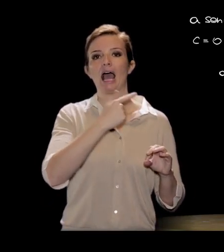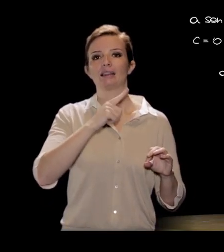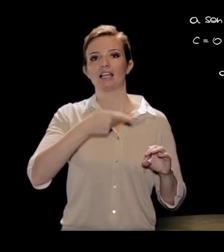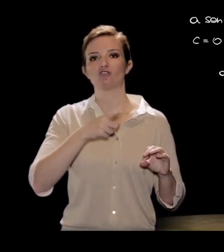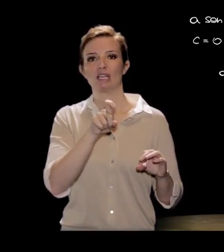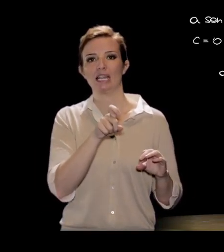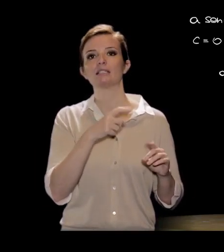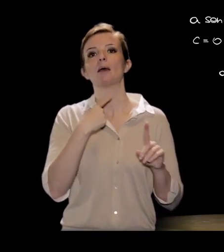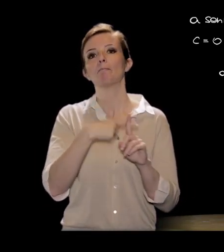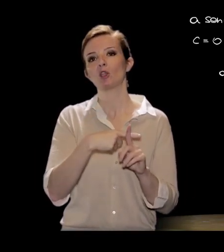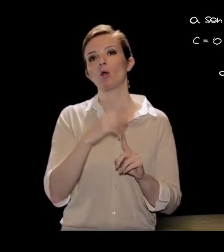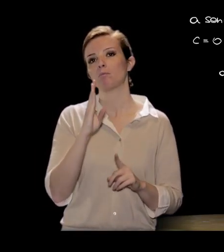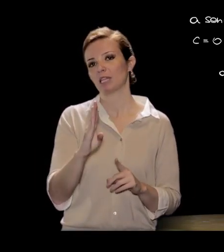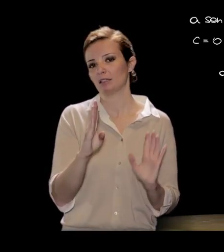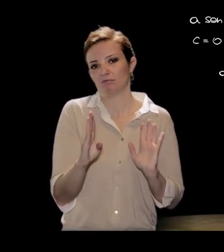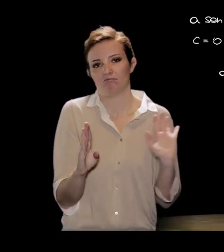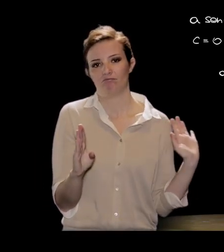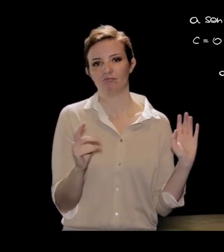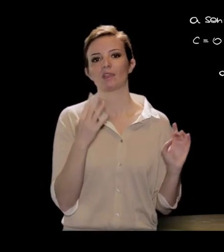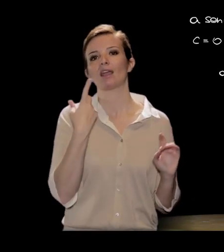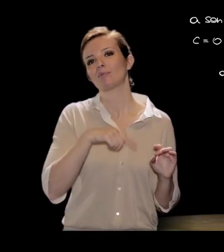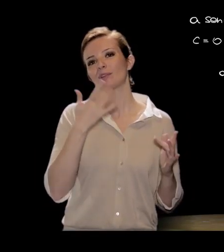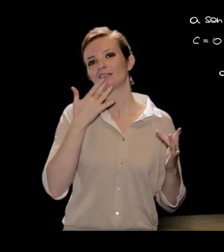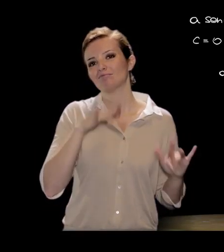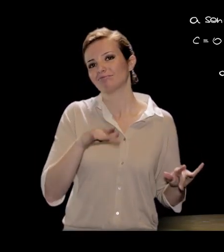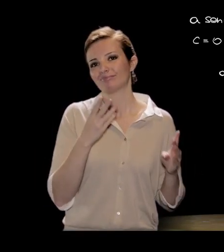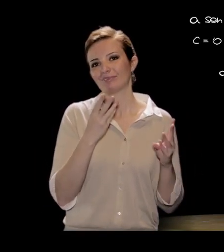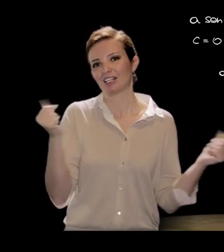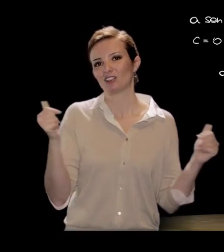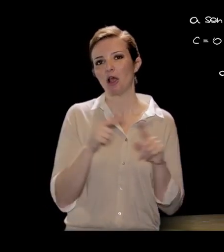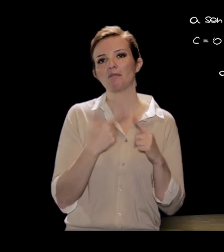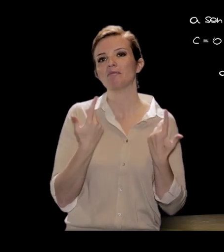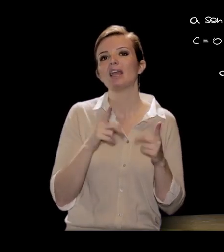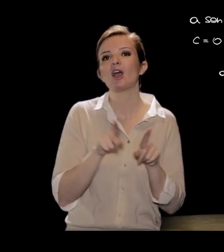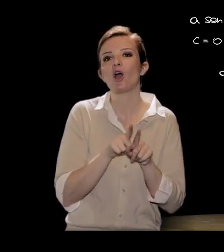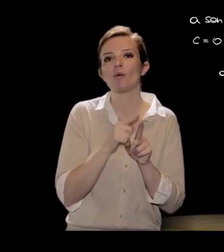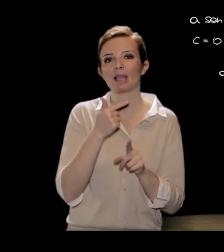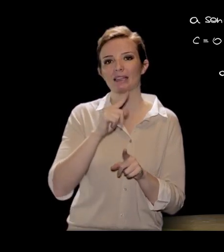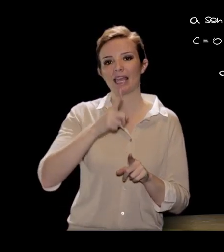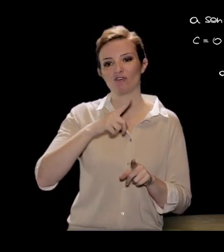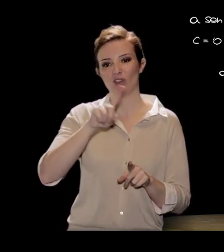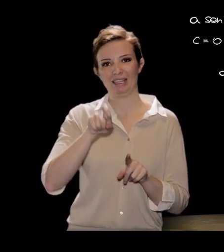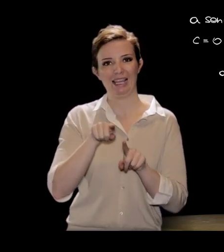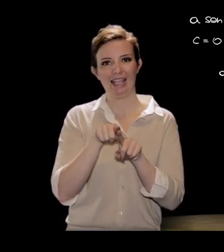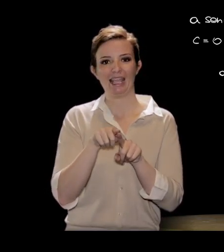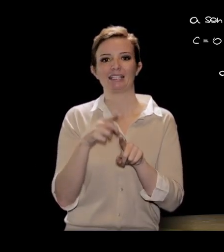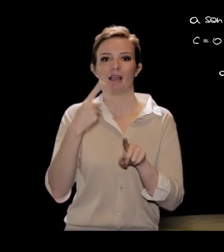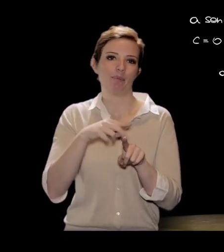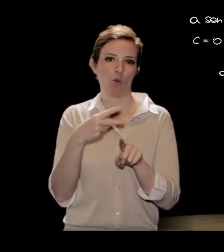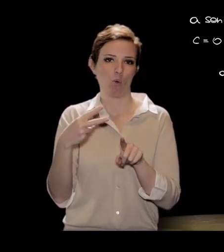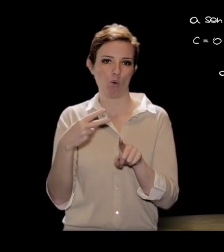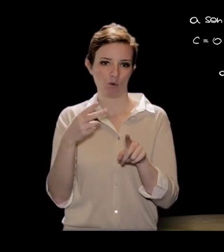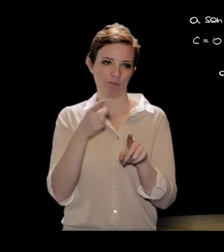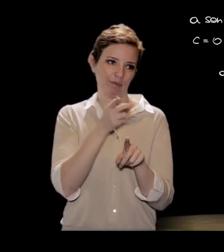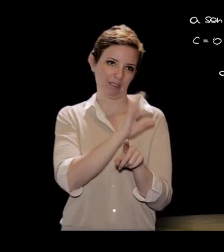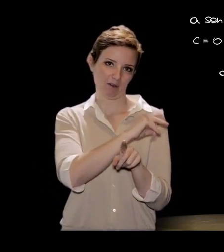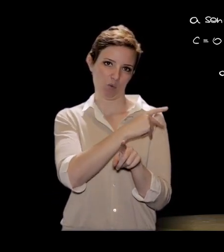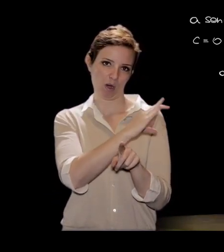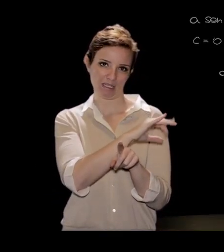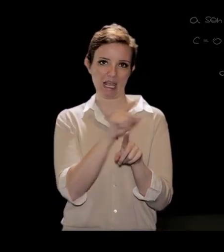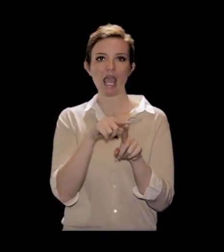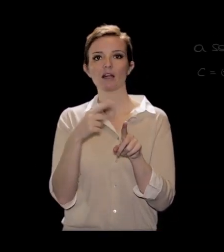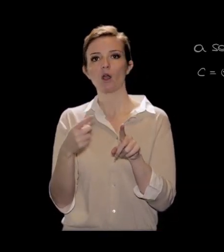più b e quindi si risolvono come tangente di x, ovviamente questo uguale a 0, tangente di x